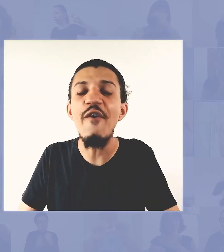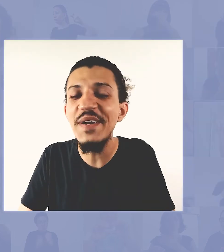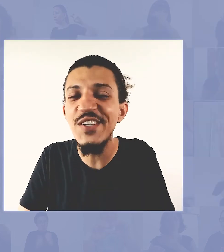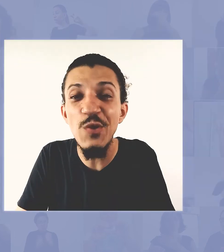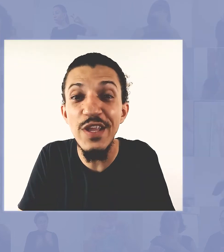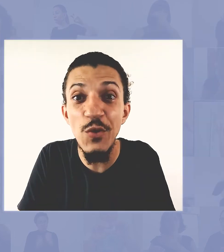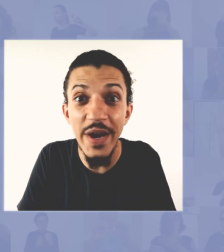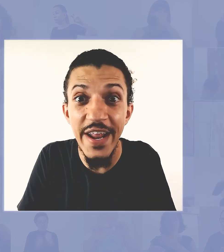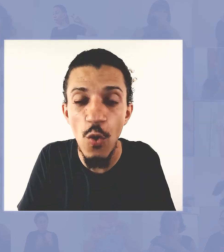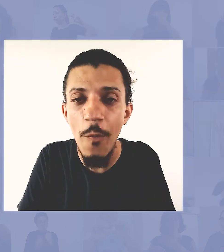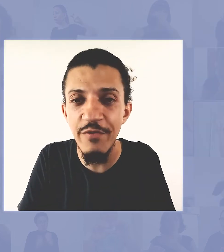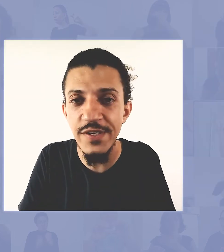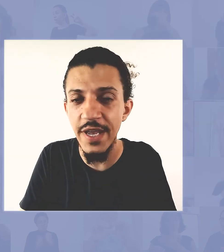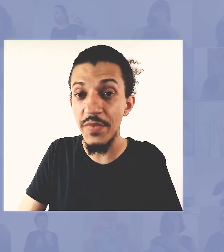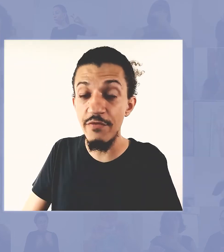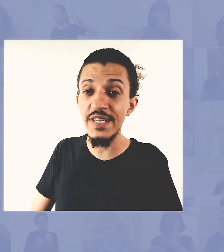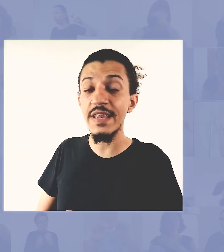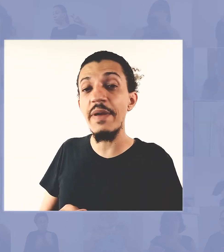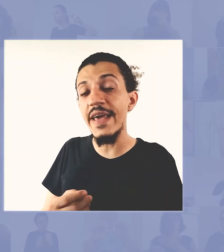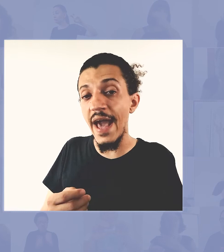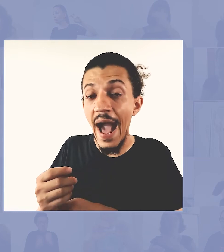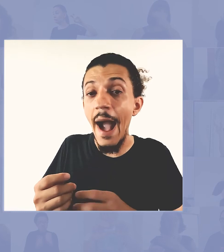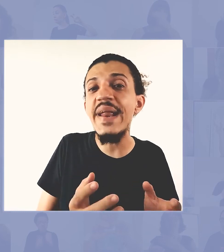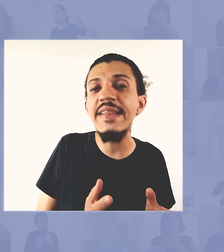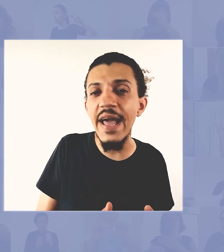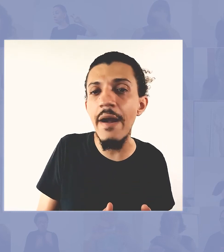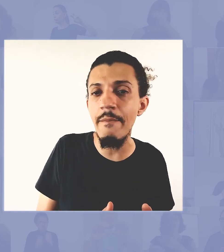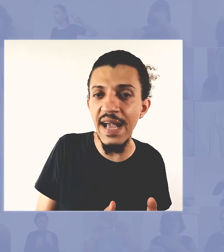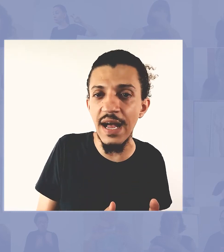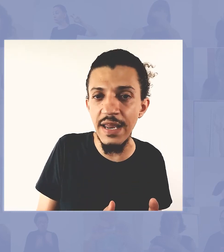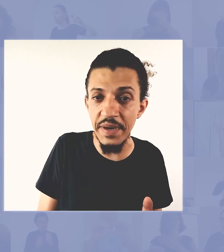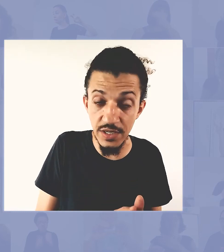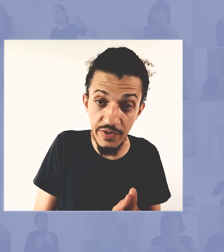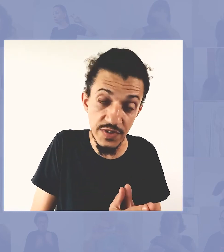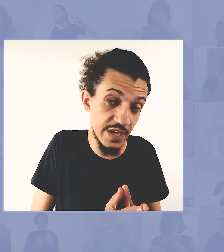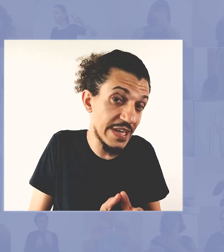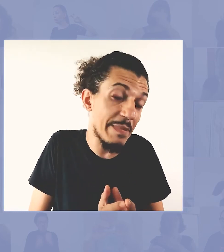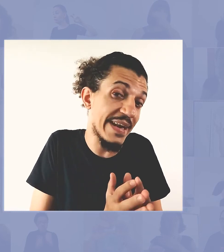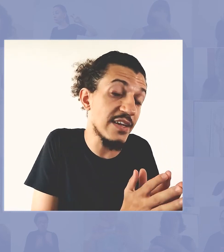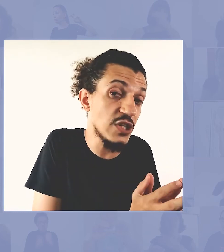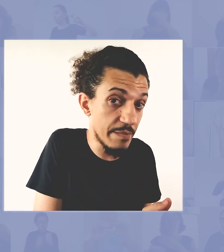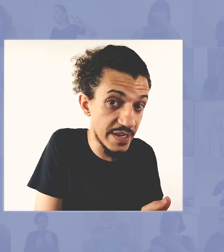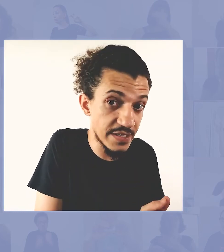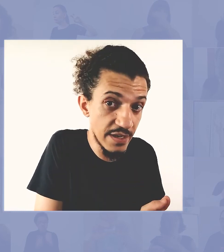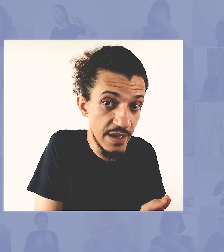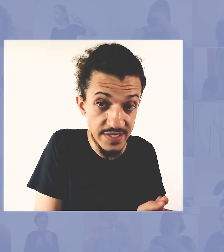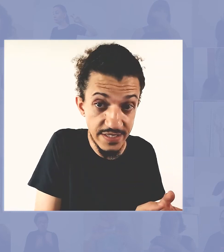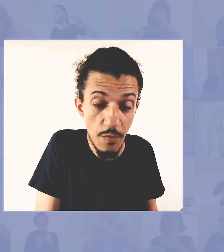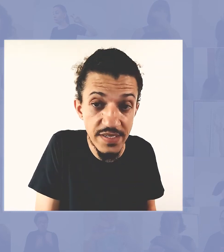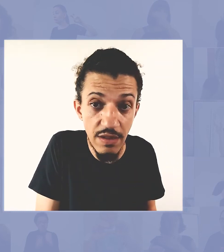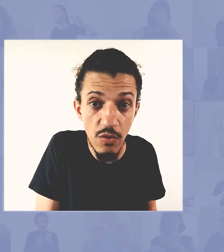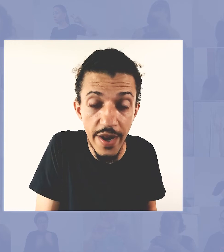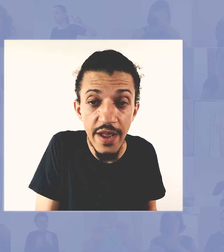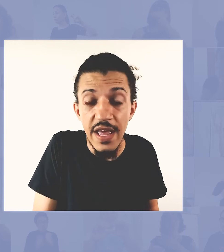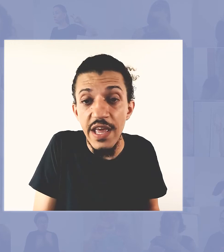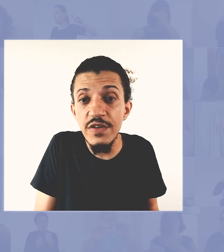alguma forma esse conteúdo agregou para você e você também quer aprender mais da Libras, talvez você não saiba nada de Libras, você está